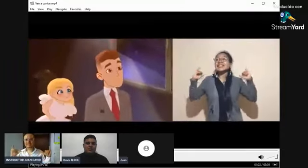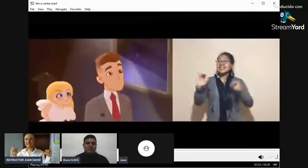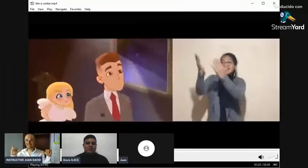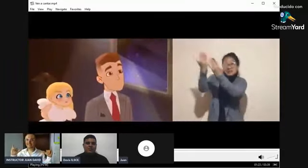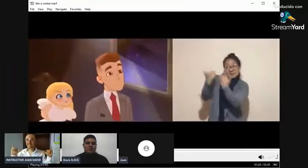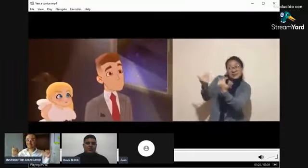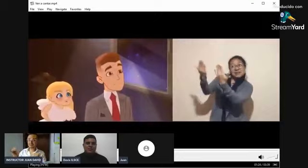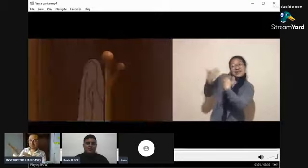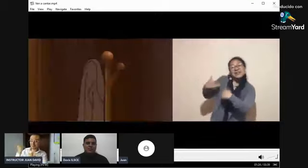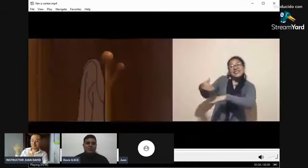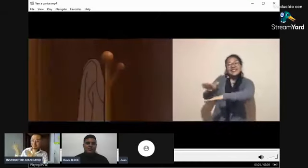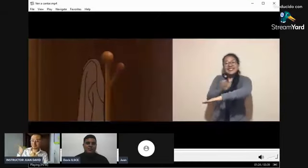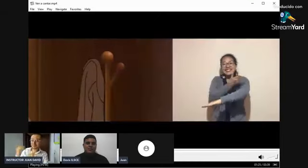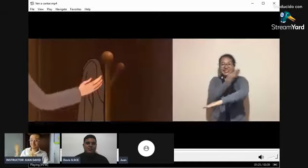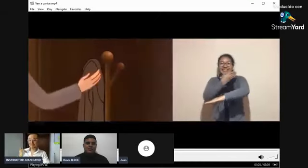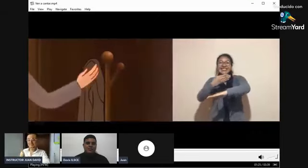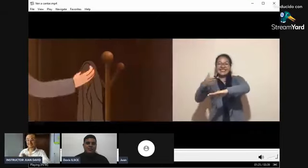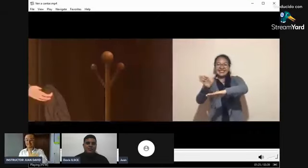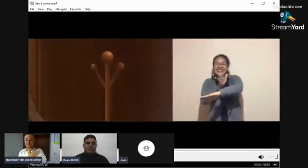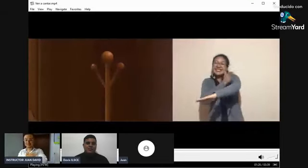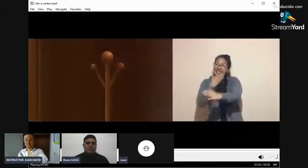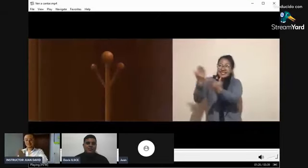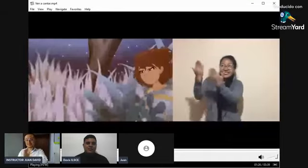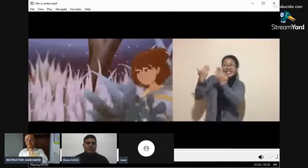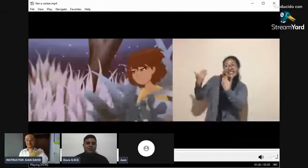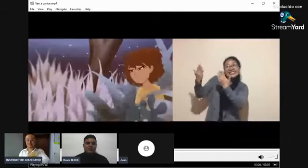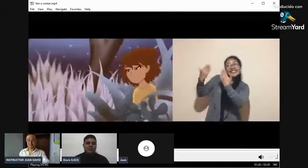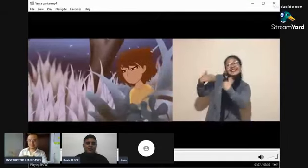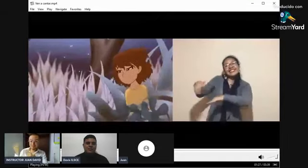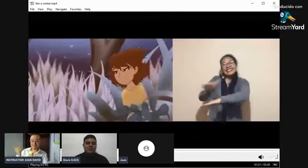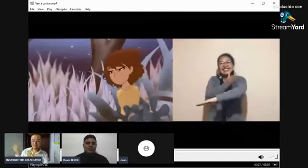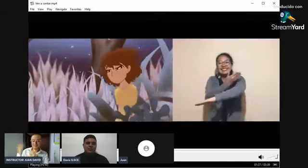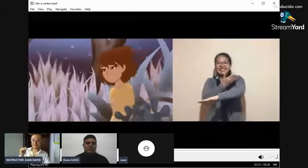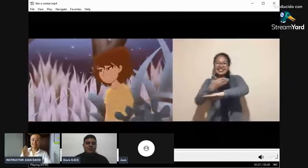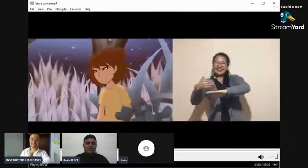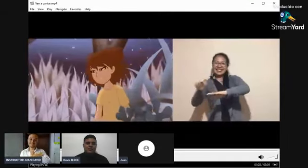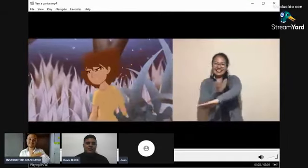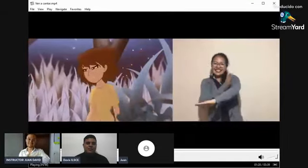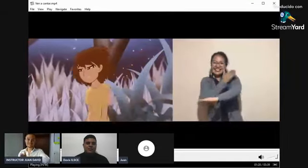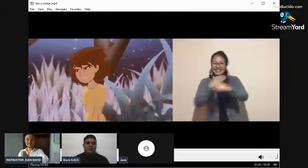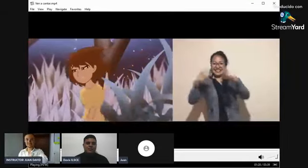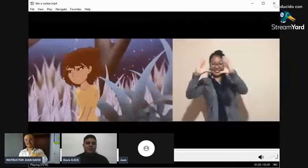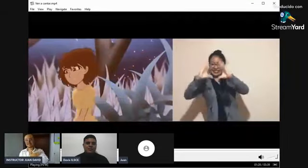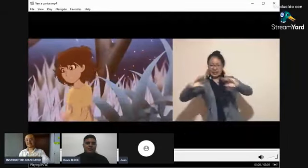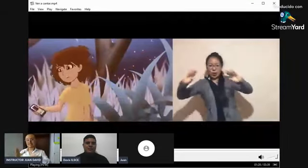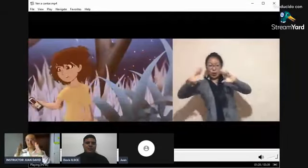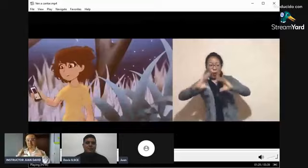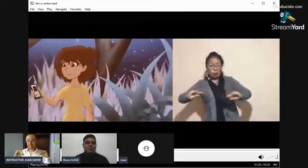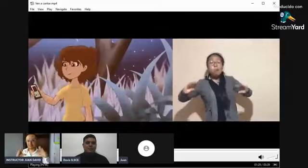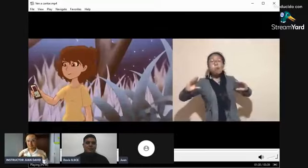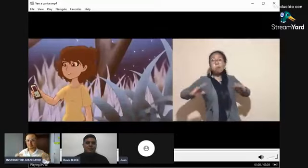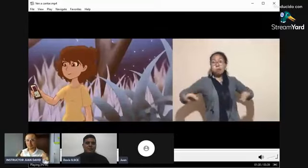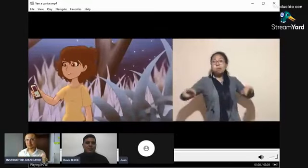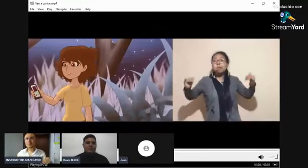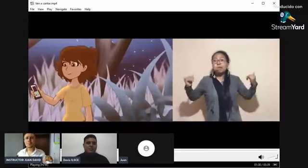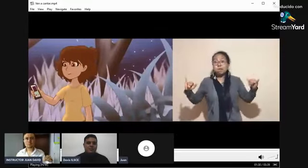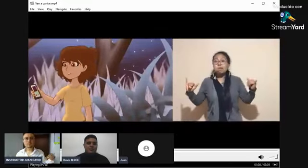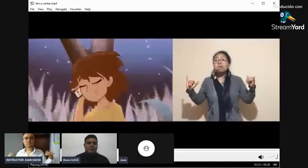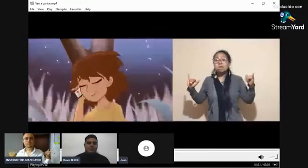llegó la Navidad. Ven a cantar, ven a cantar. Que ya